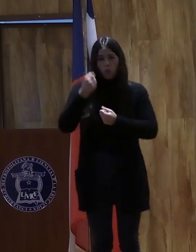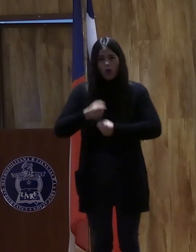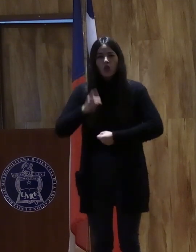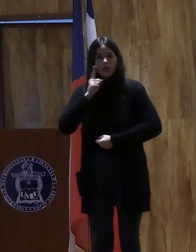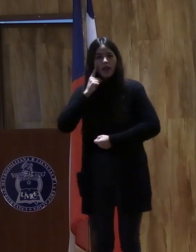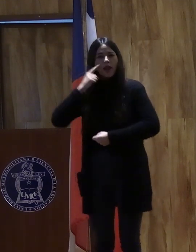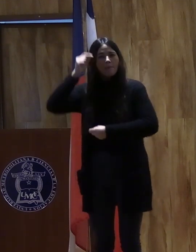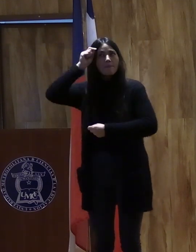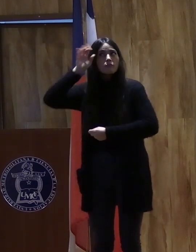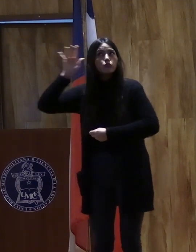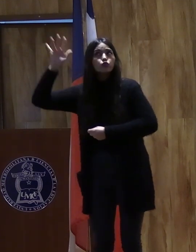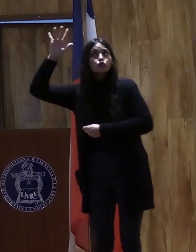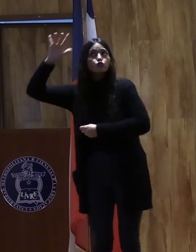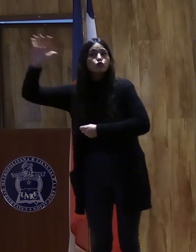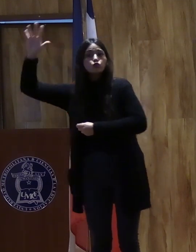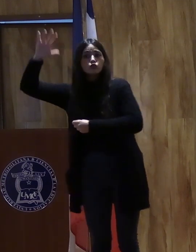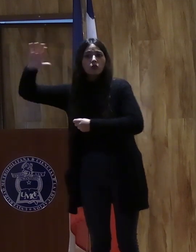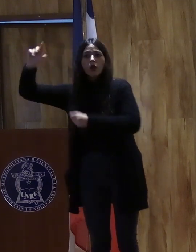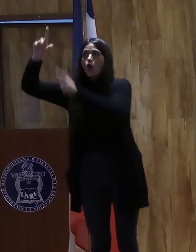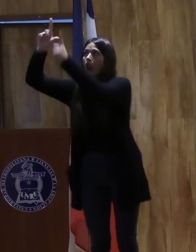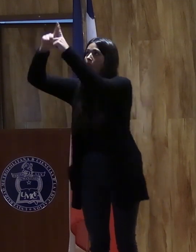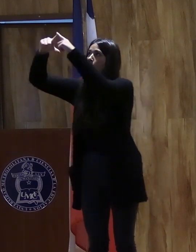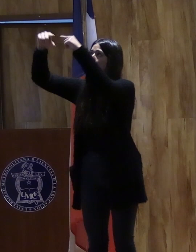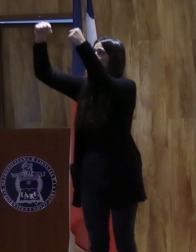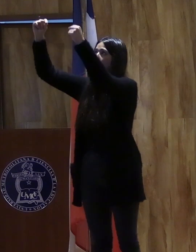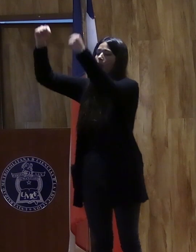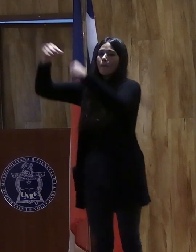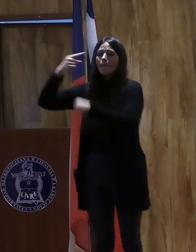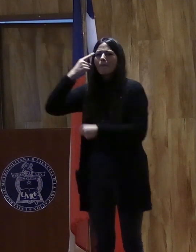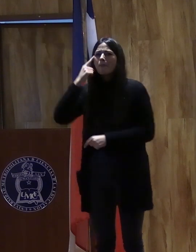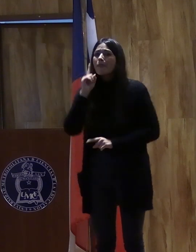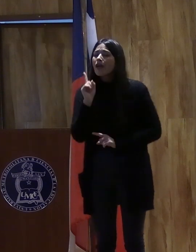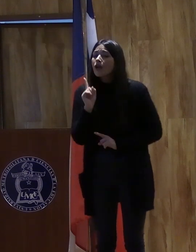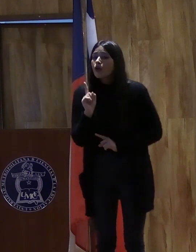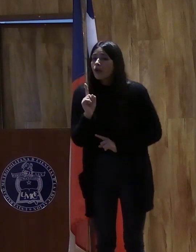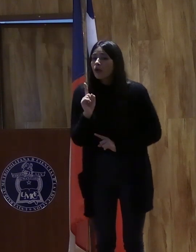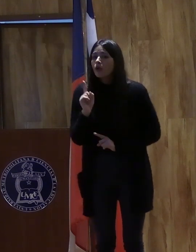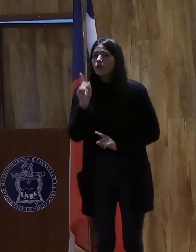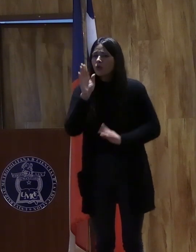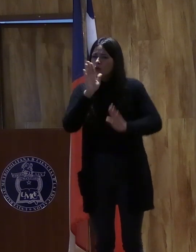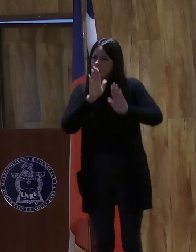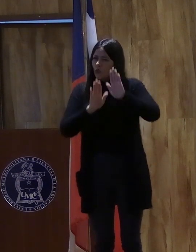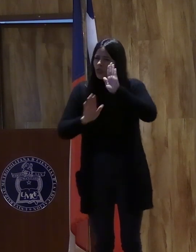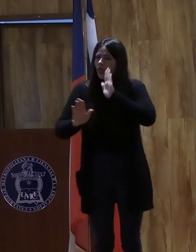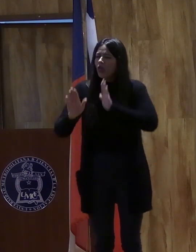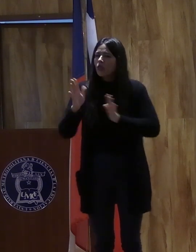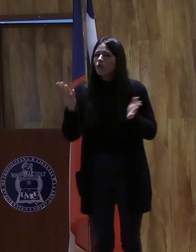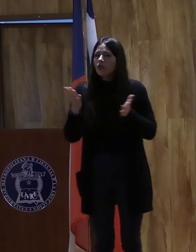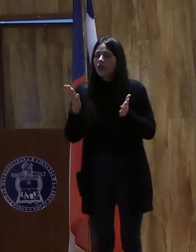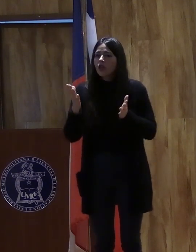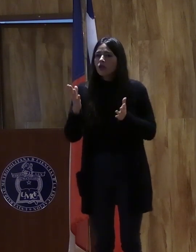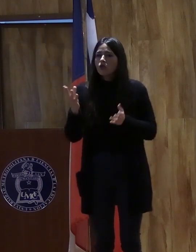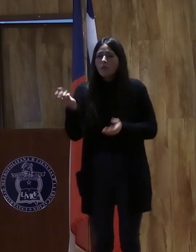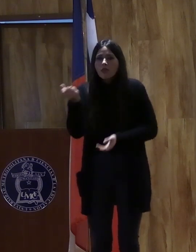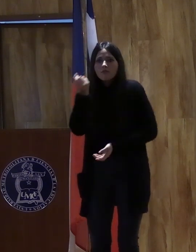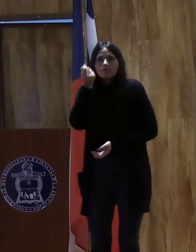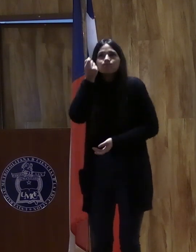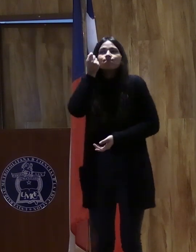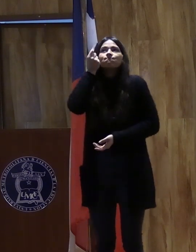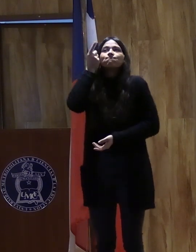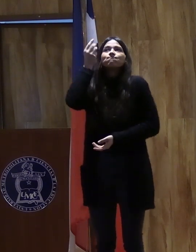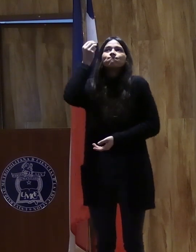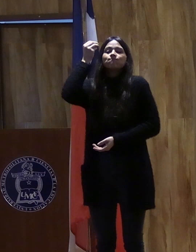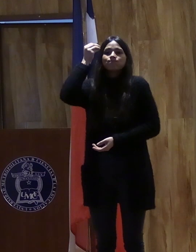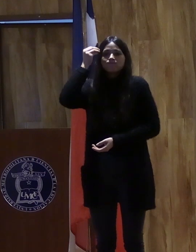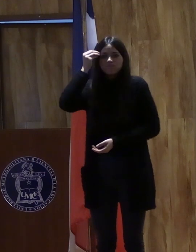cuento con la luna. Pero tengo que tener cuidado de darme cuenta claramente que